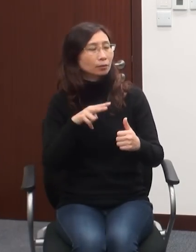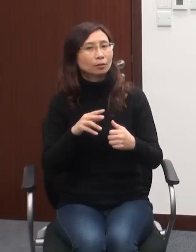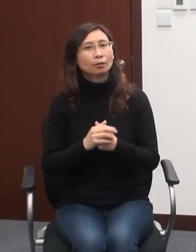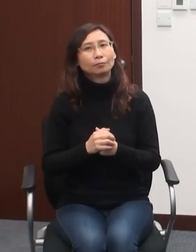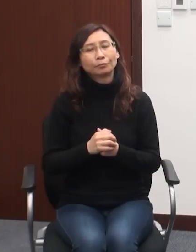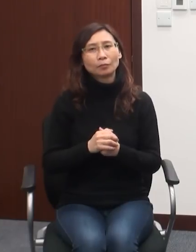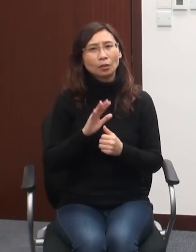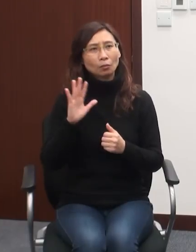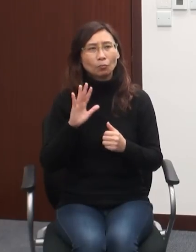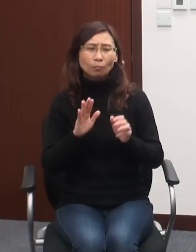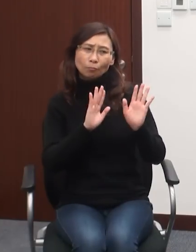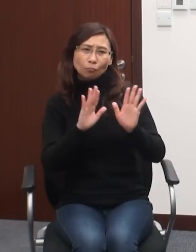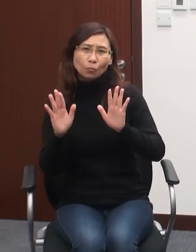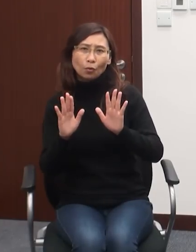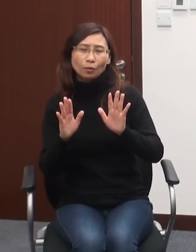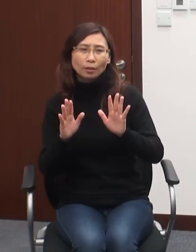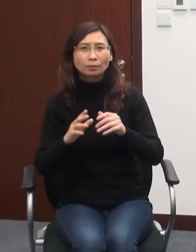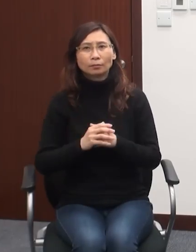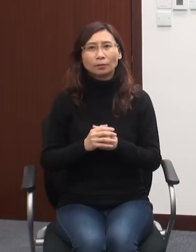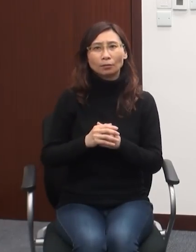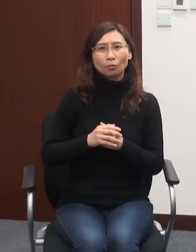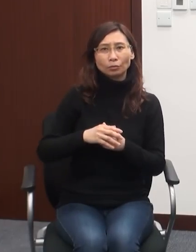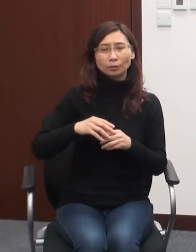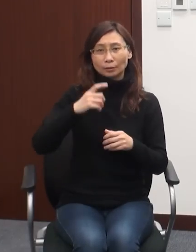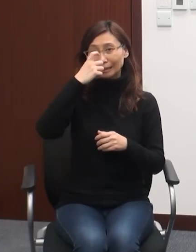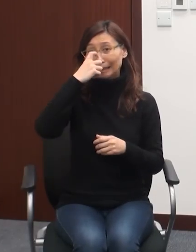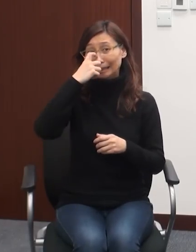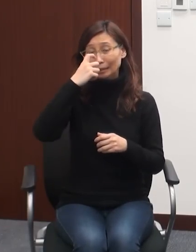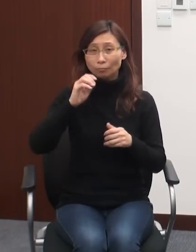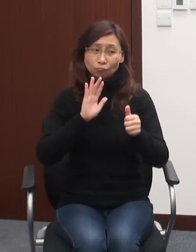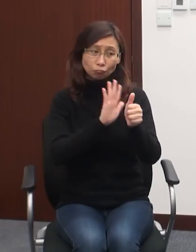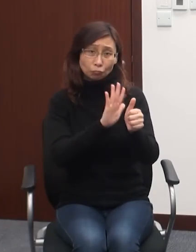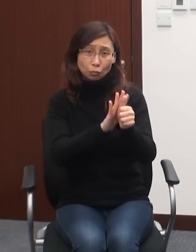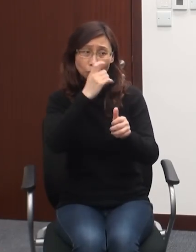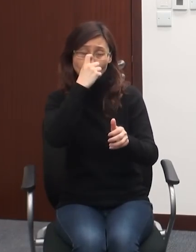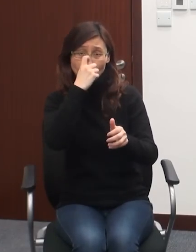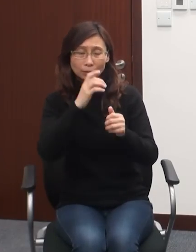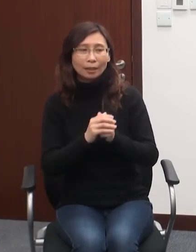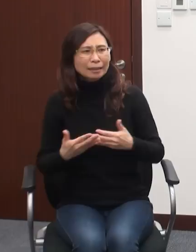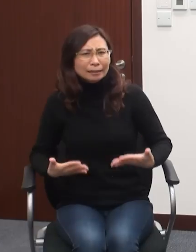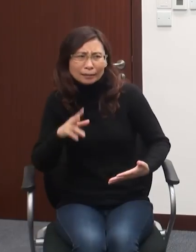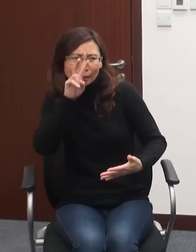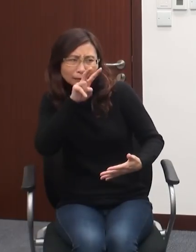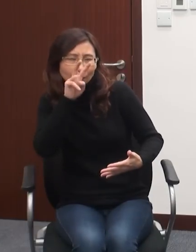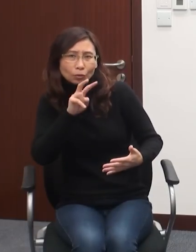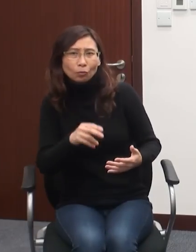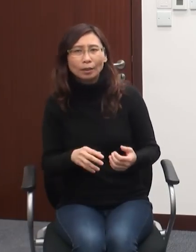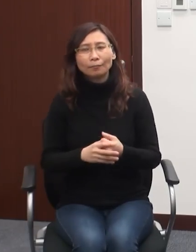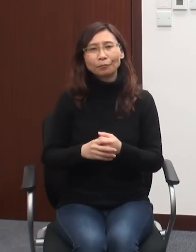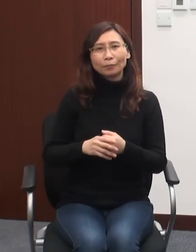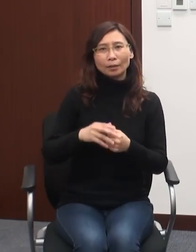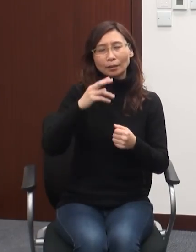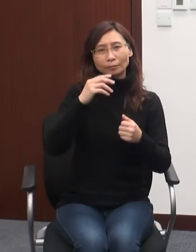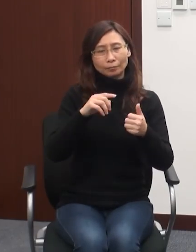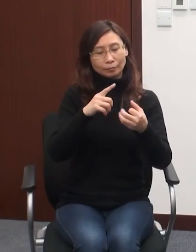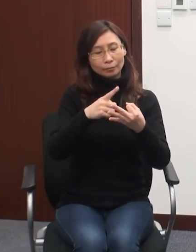因為為咗谷民忙亂使錢啦、啊。於是曾俊華喺度咧，就喺度咧鉛住依個梁振英。而你會見到咧，依輪咧報紙裏邊一啲即係一